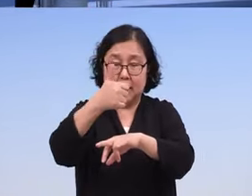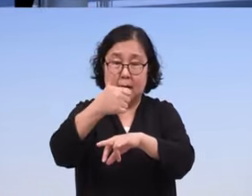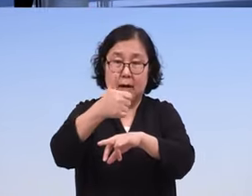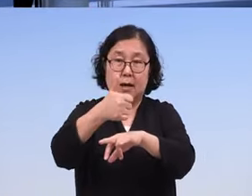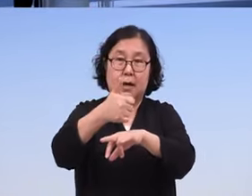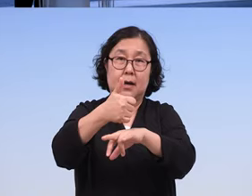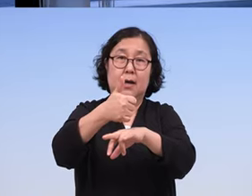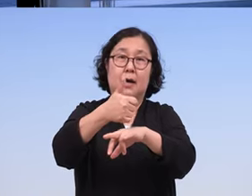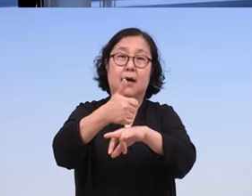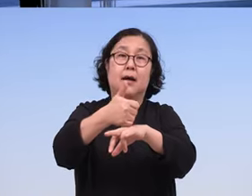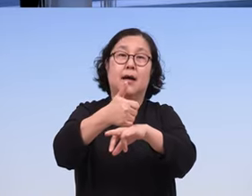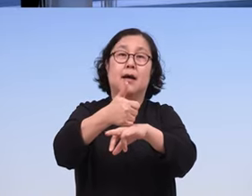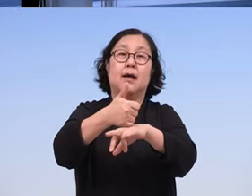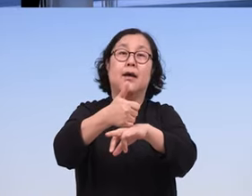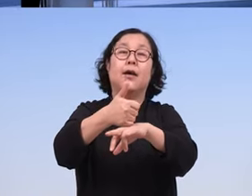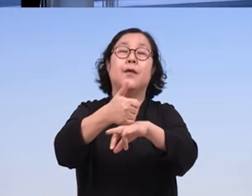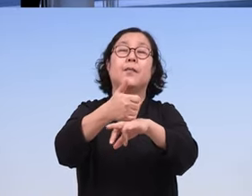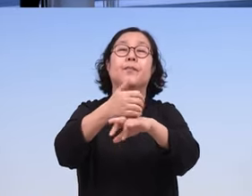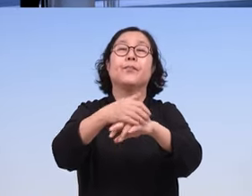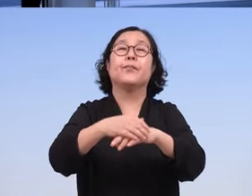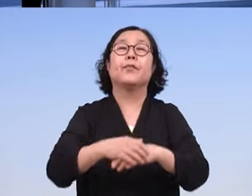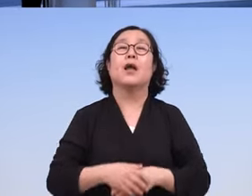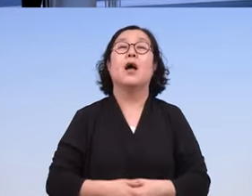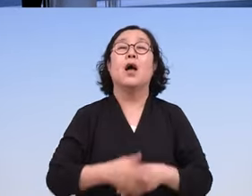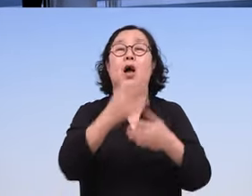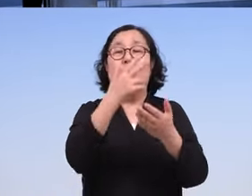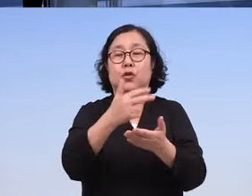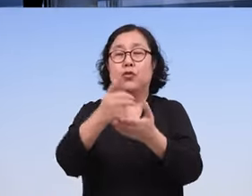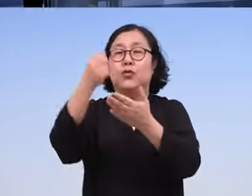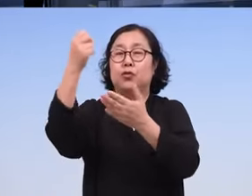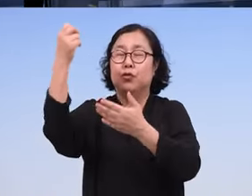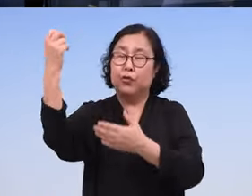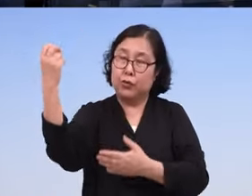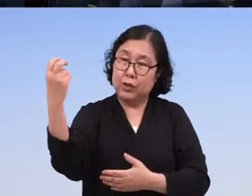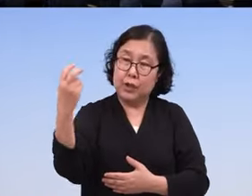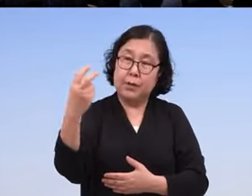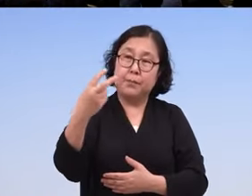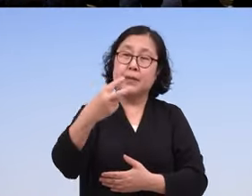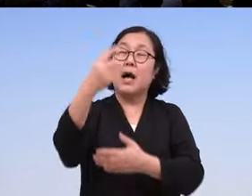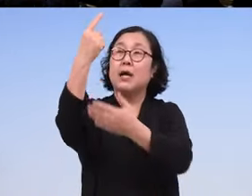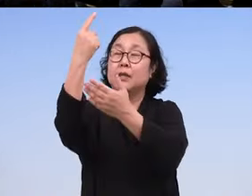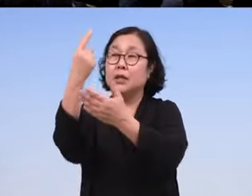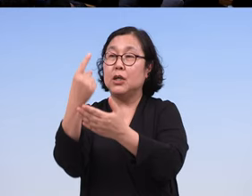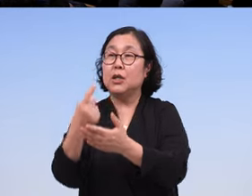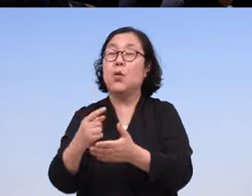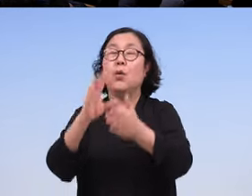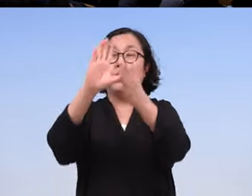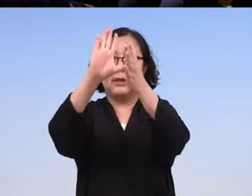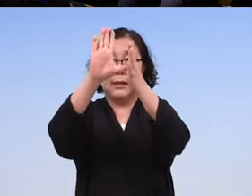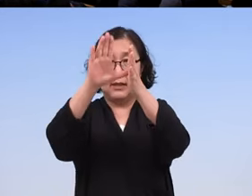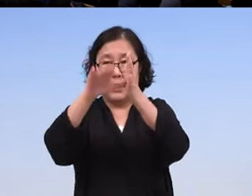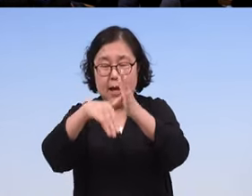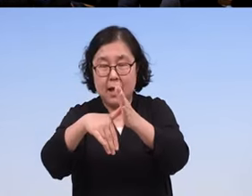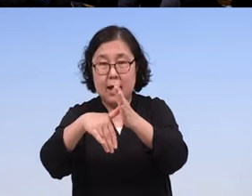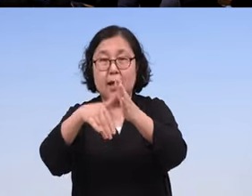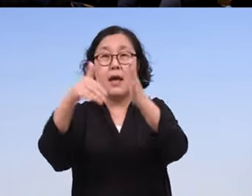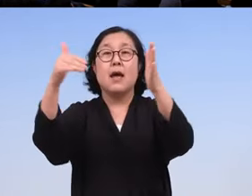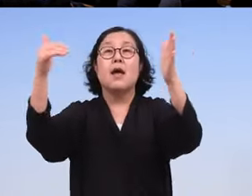우리 다시 한번 가사를 기억하시면서 주님 다시 오실 때까지